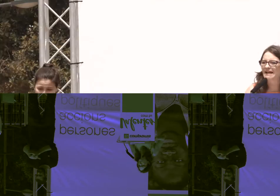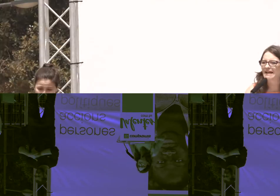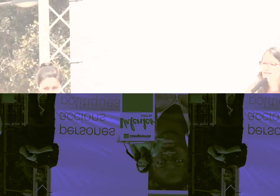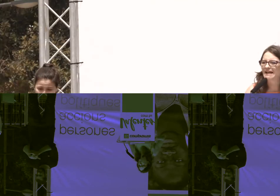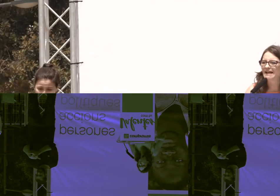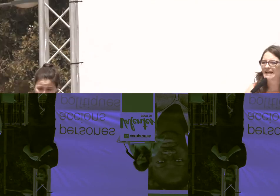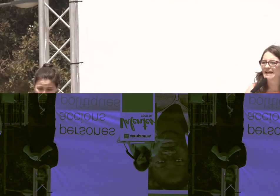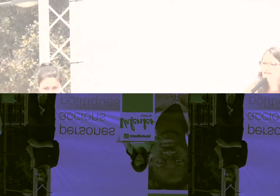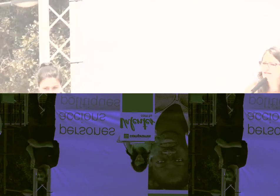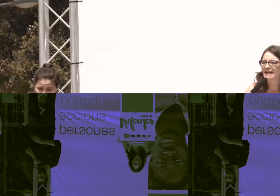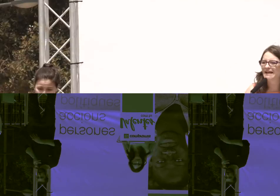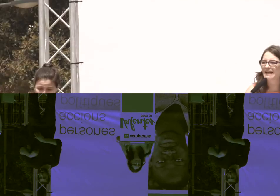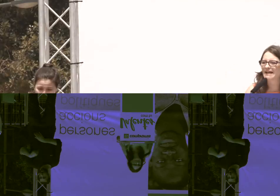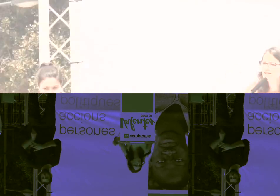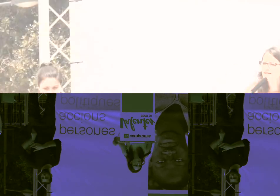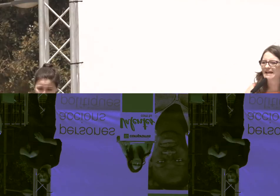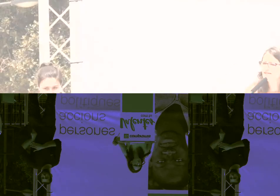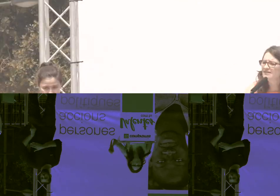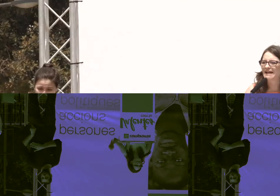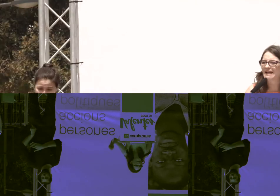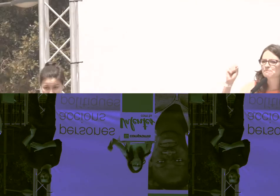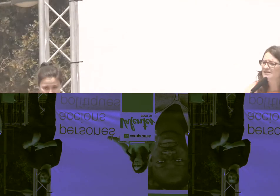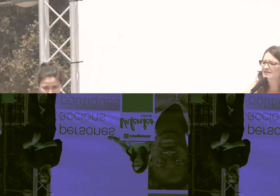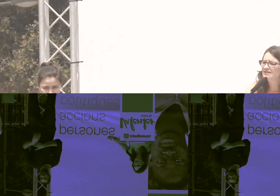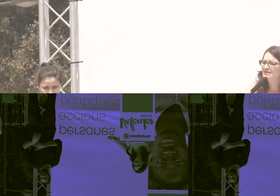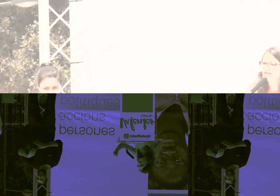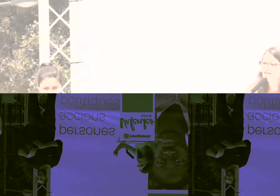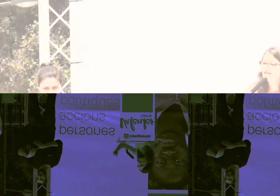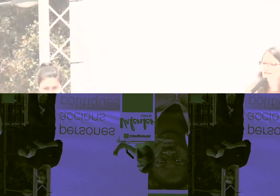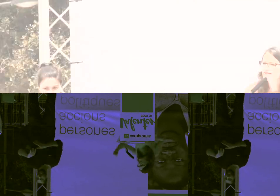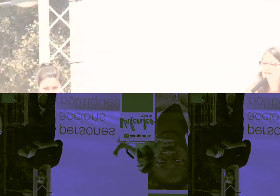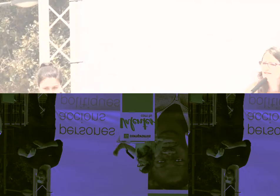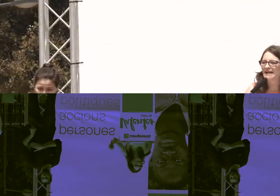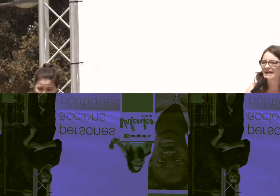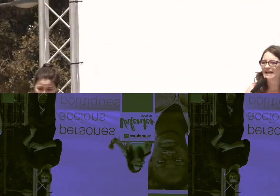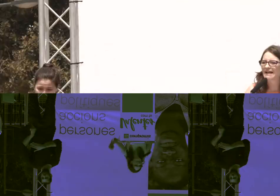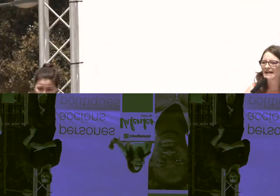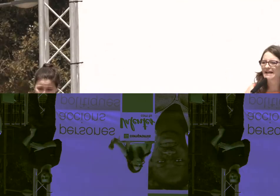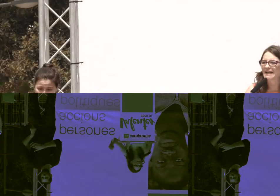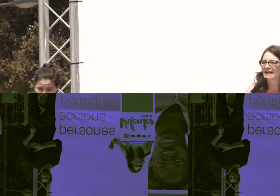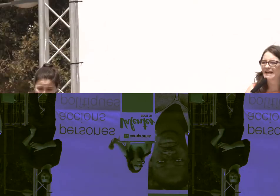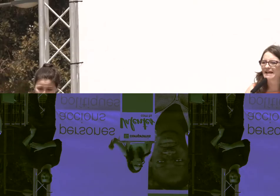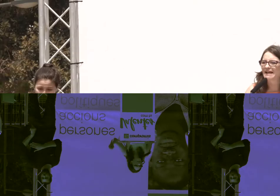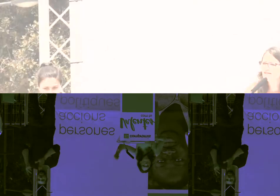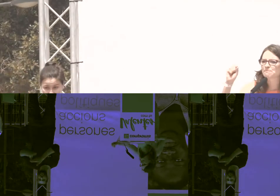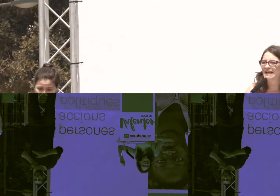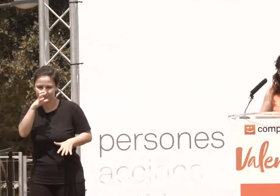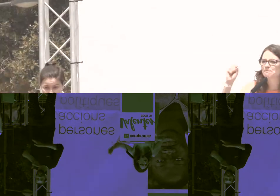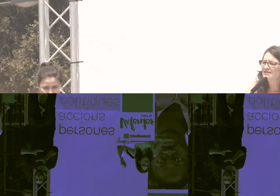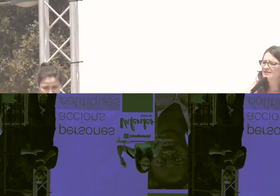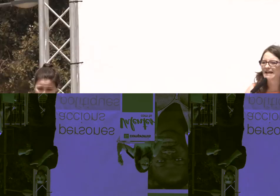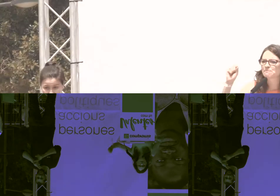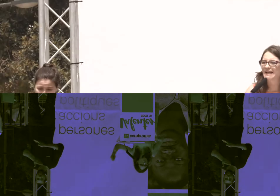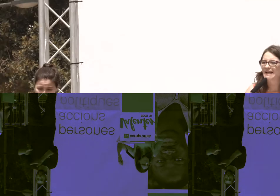furtat. Ui, ja tenim un pla de cooperació que garanteix el 0,7% en cooperació per a que els països